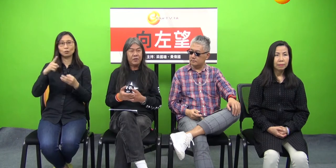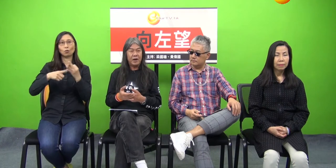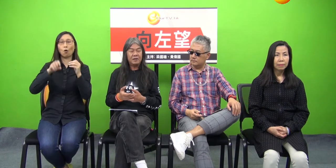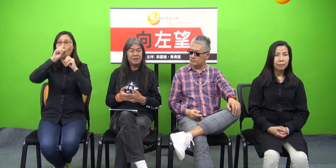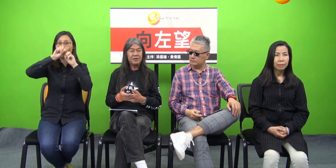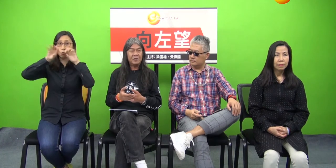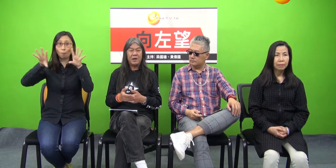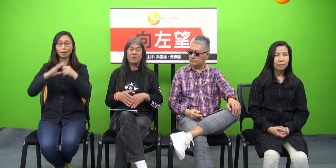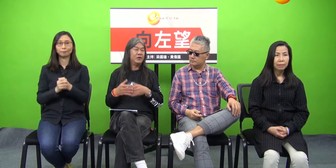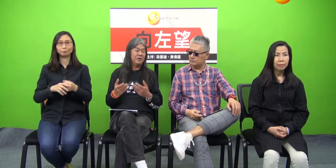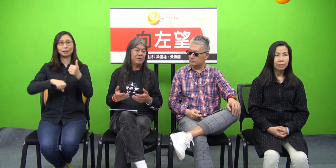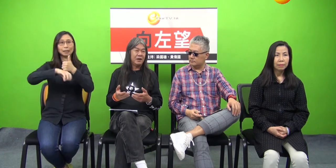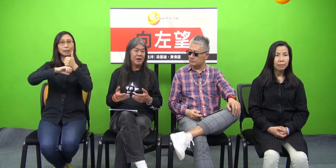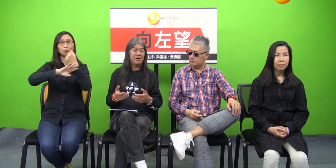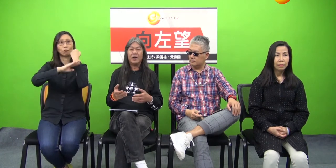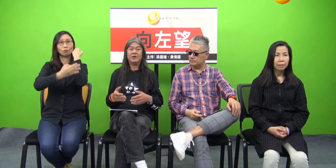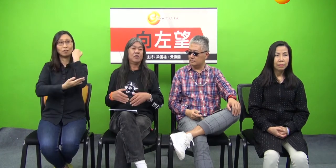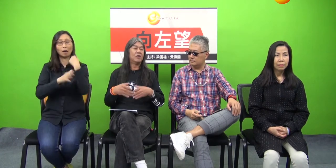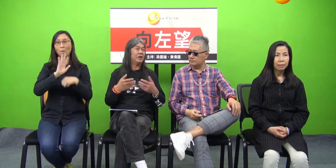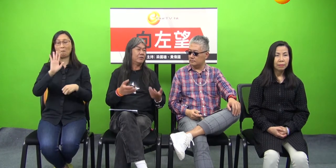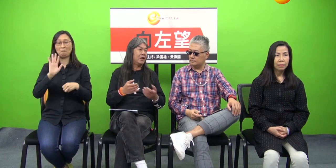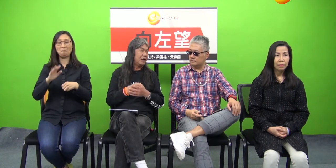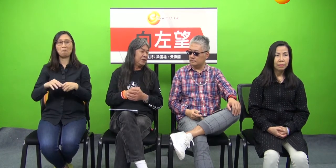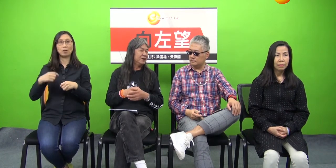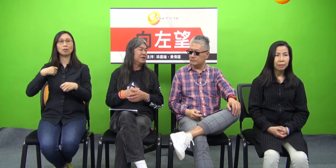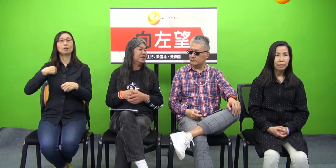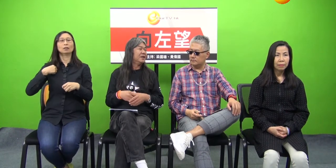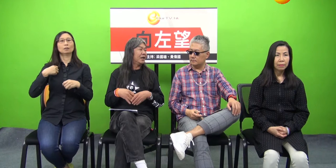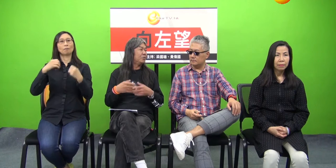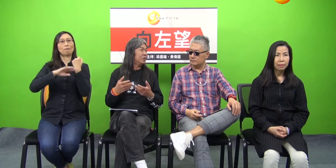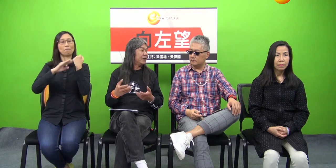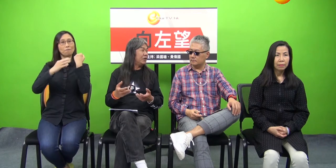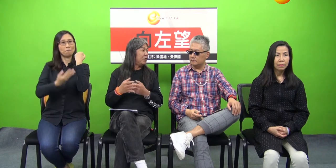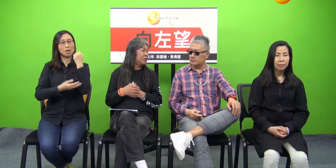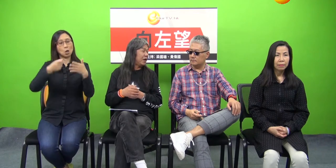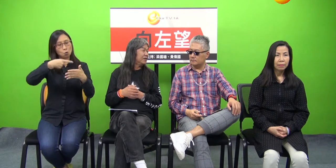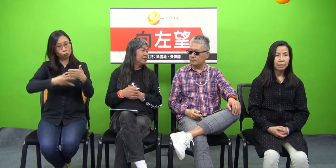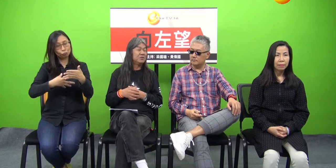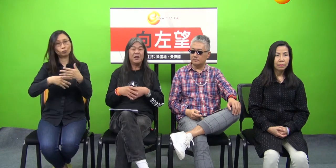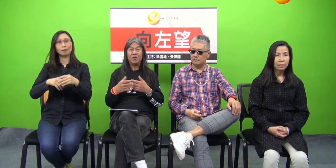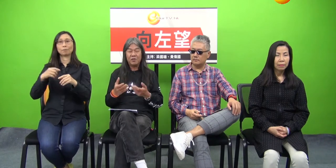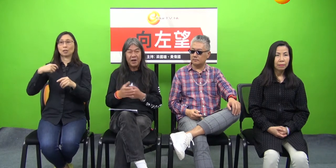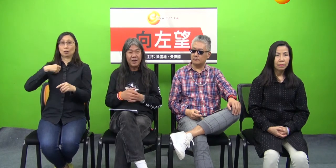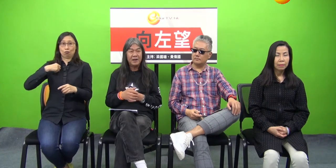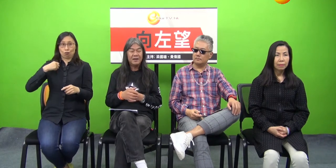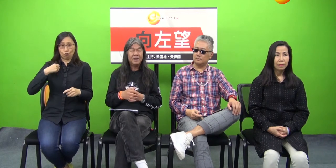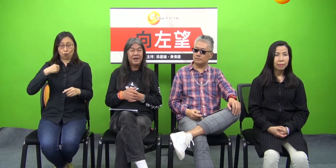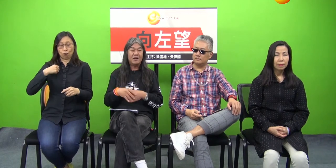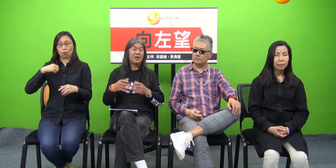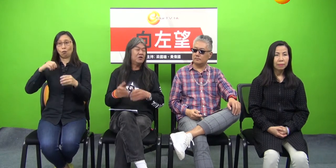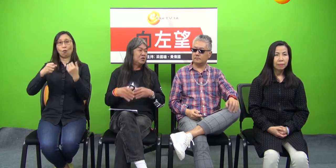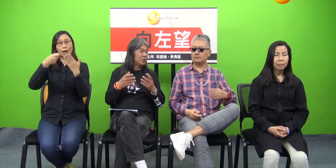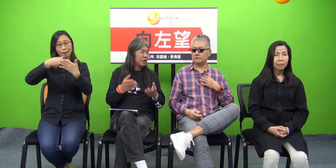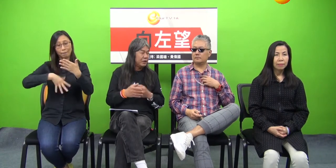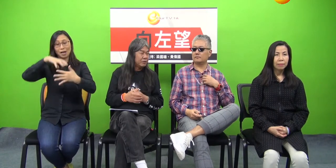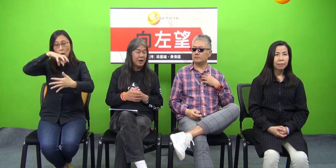法唔係一本憲法嚟嘅，佢係中國憲法下邊嘅一本地方法。咁地方法咧係要